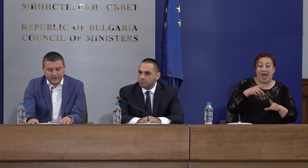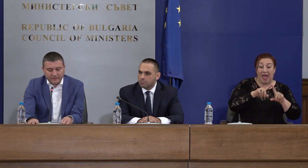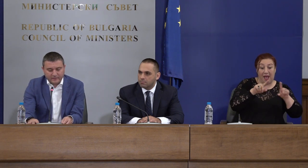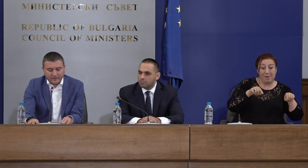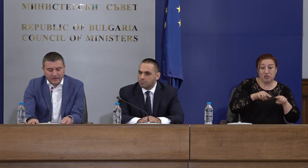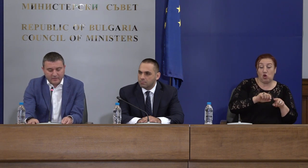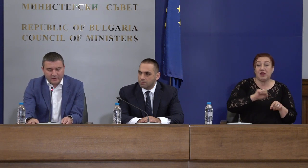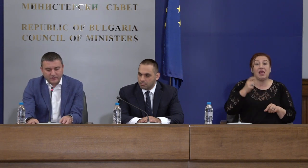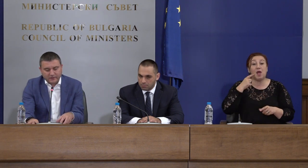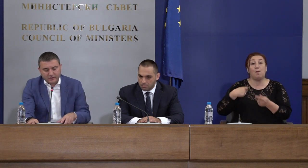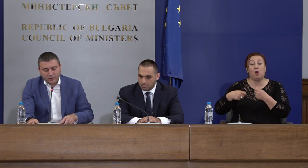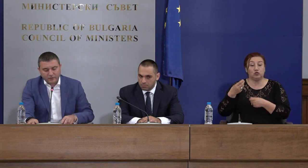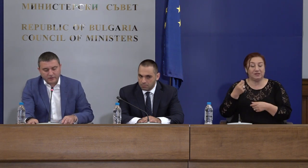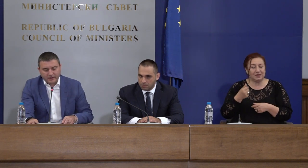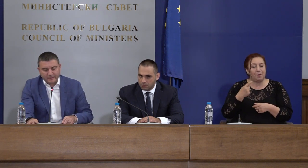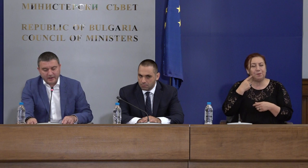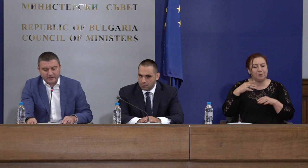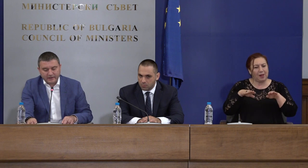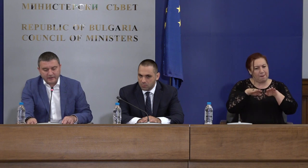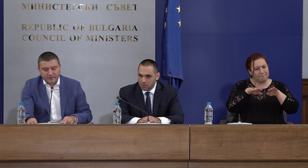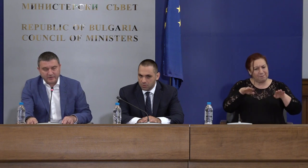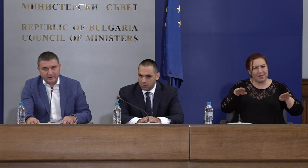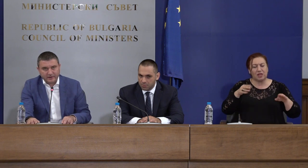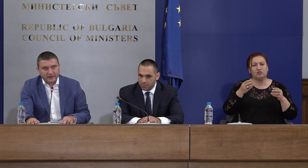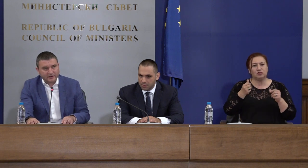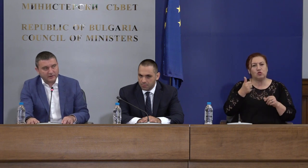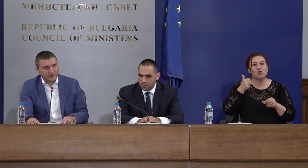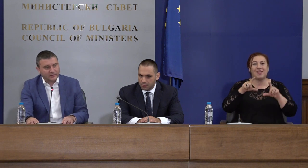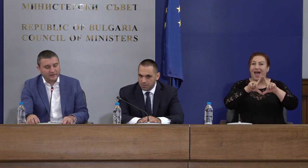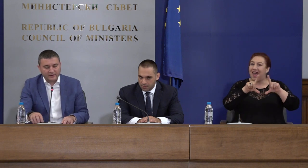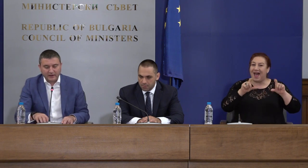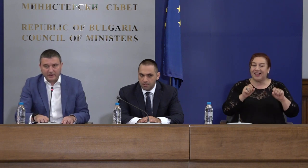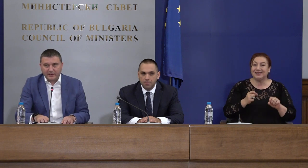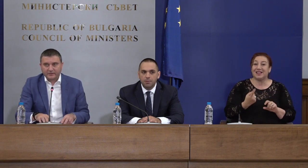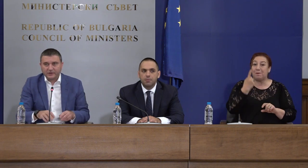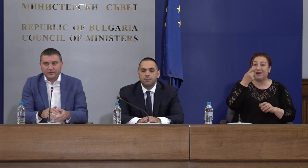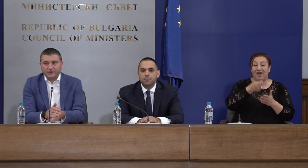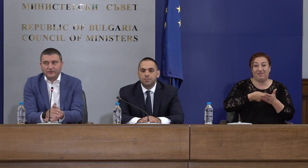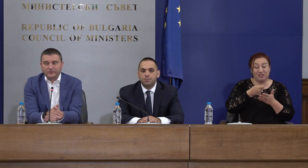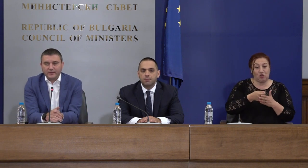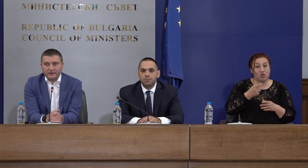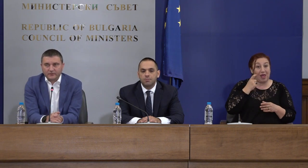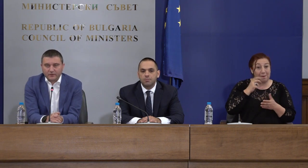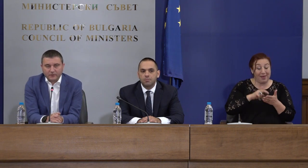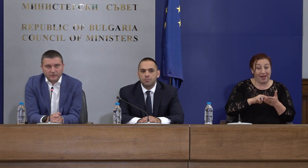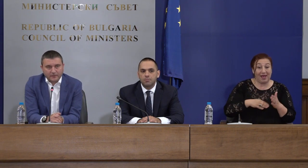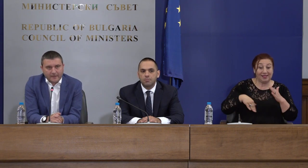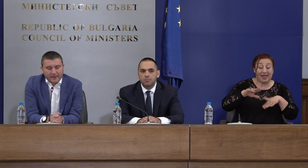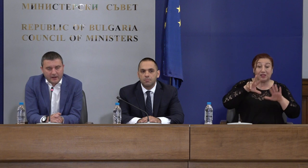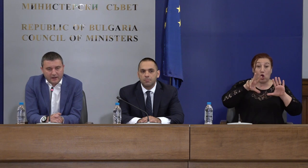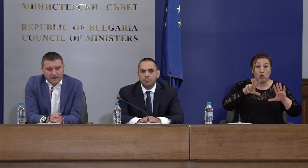ред. Балансовата стойност на акциите на ПИП са над 8 лева. И аз съм сигурен, че в момента, в